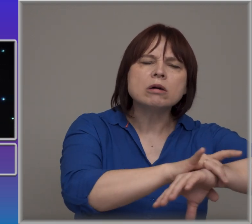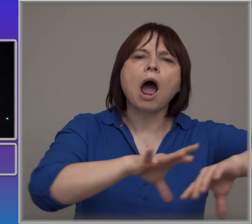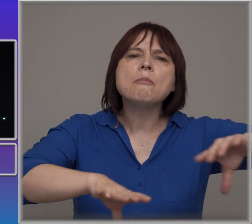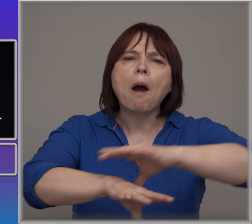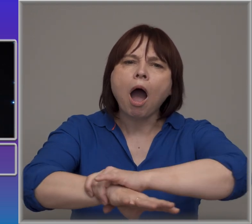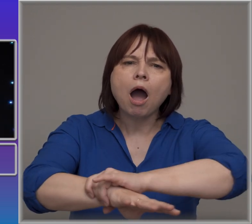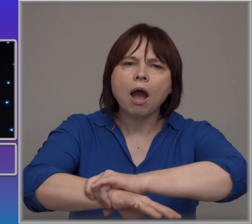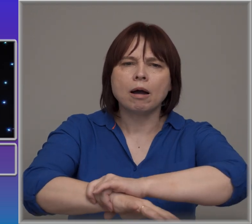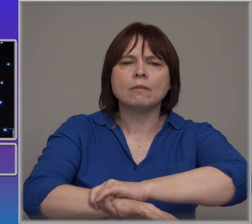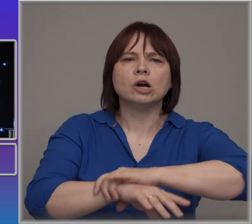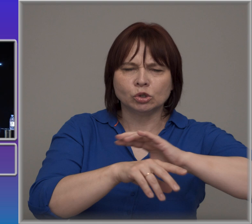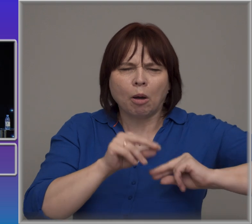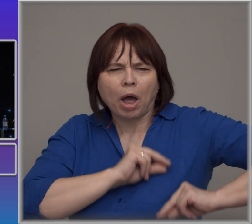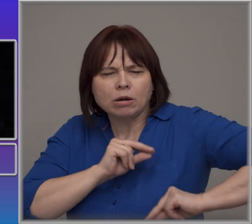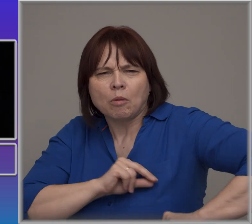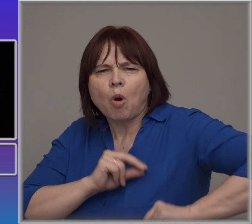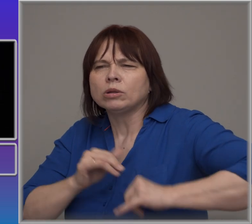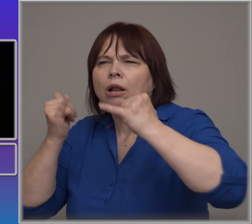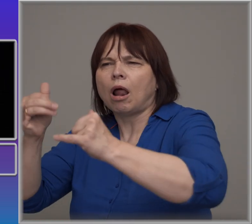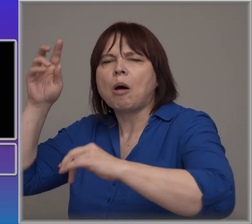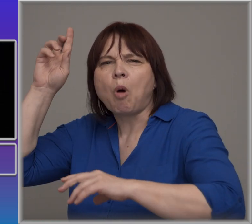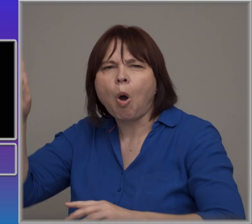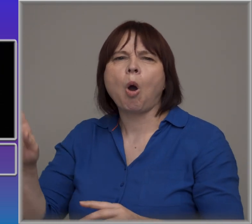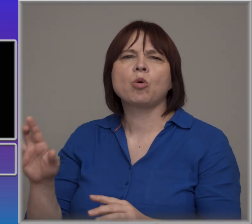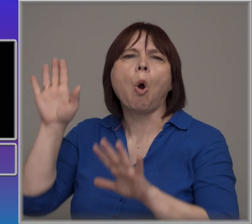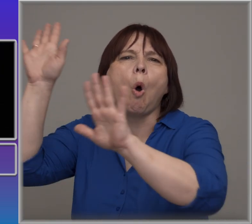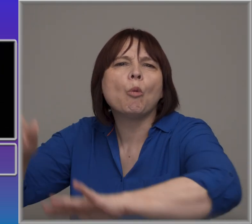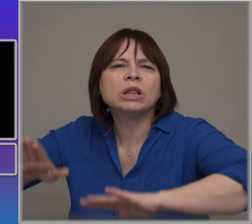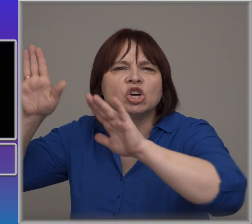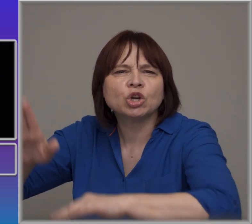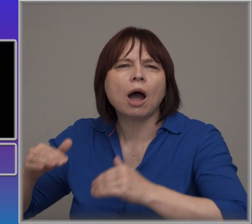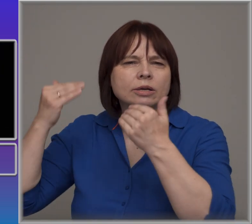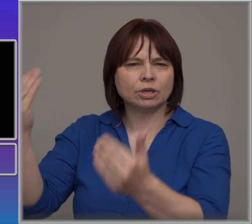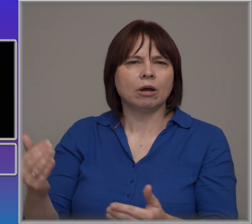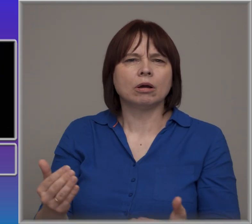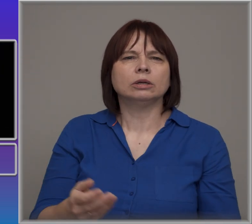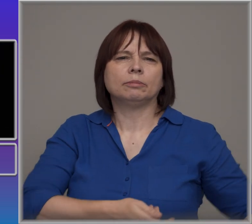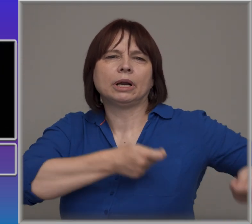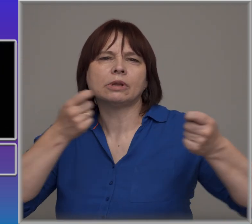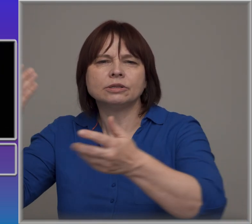античное, древнего человека, мы понимаем, что боги и люди,